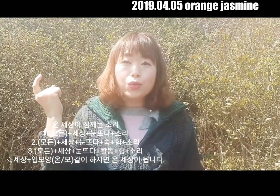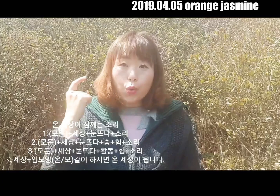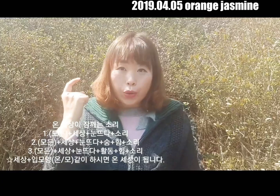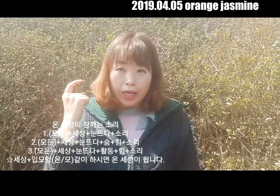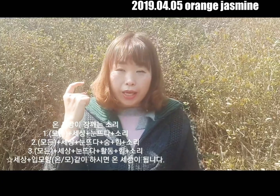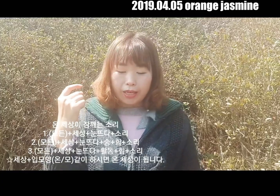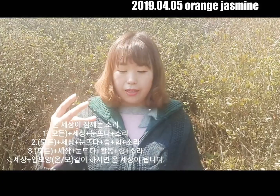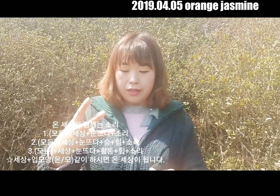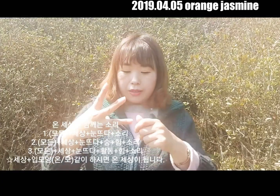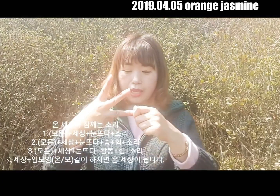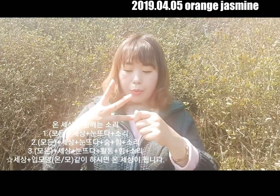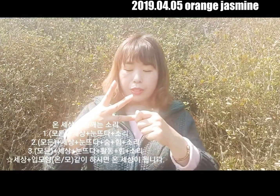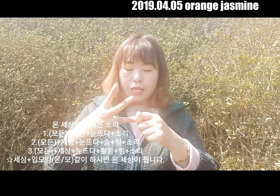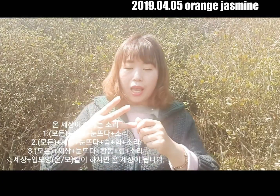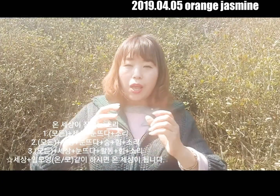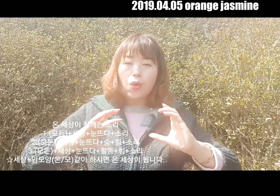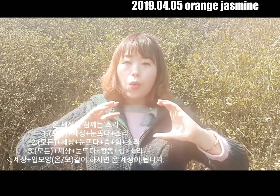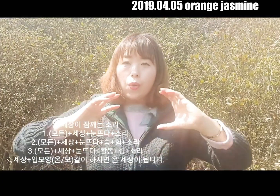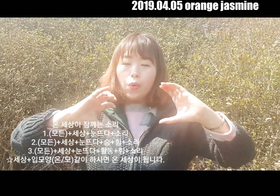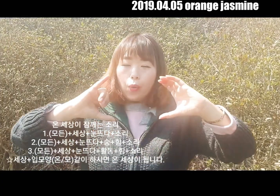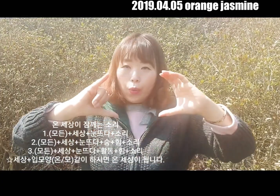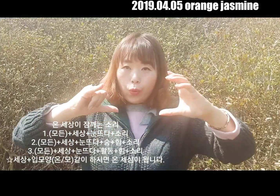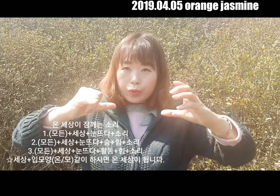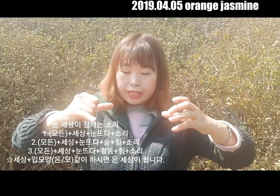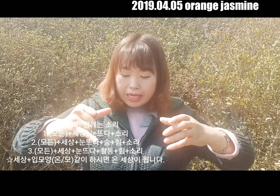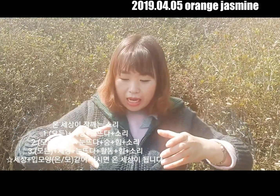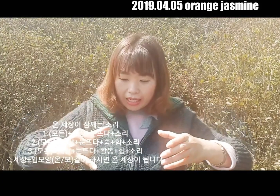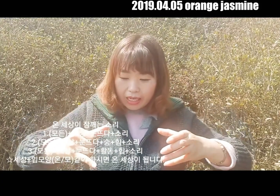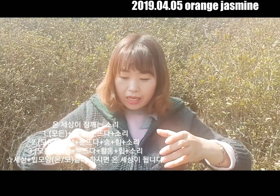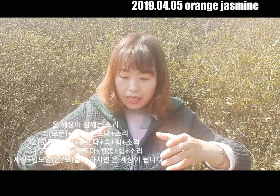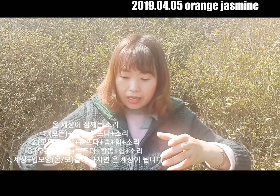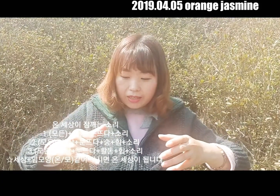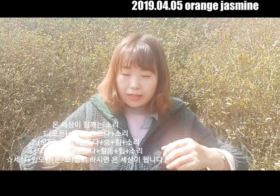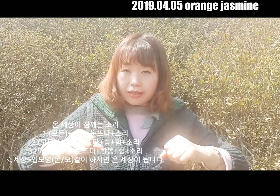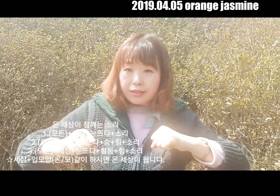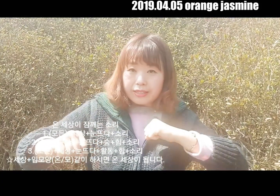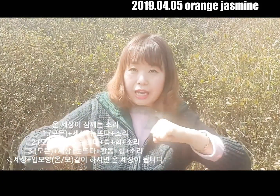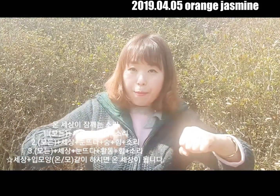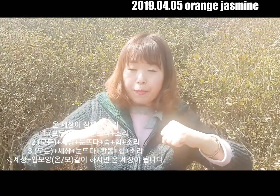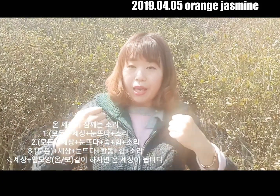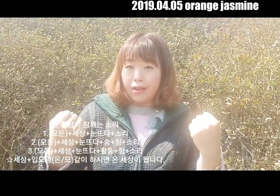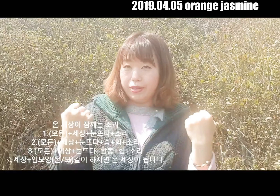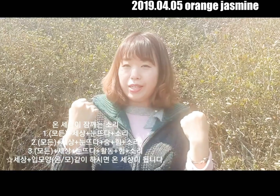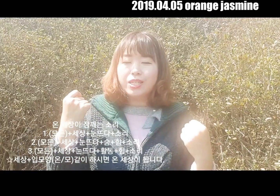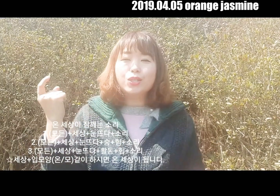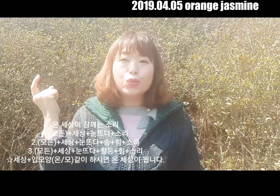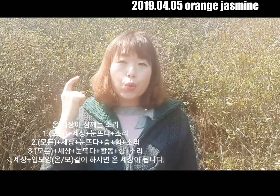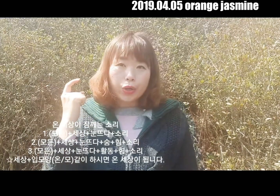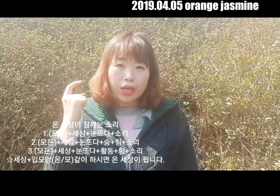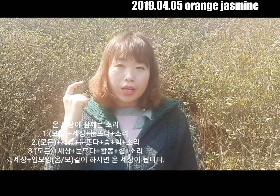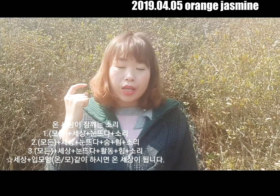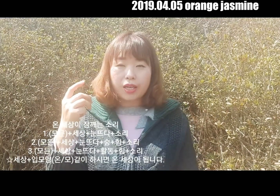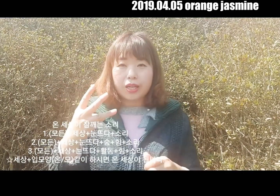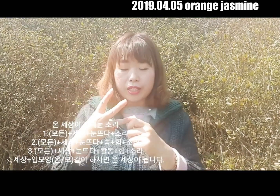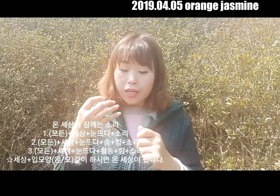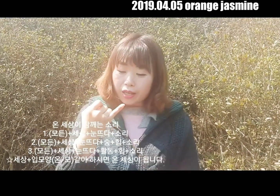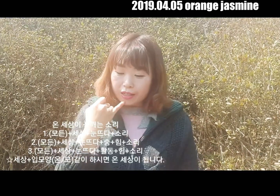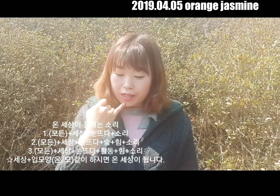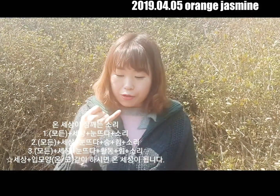깨는 소리. 세 번째, 온 세상이 잠 깨는 소리. 세 개 다 괜찮을